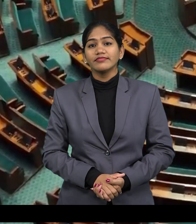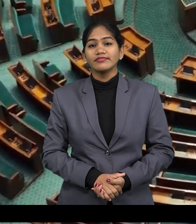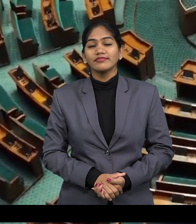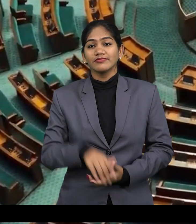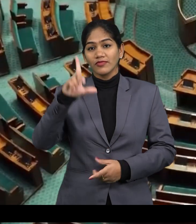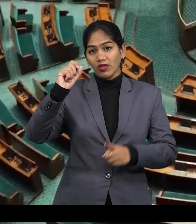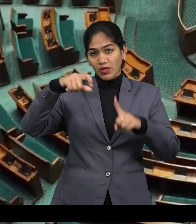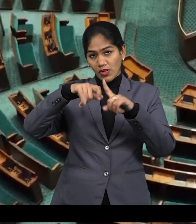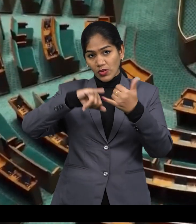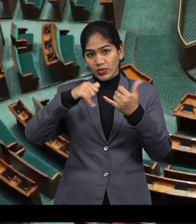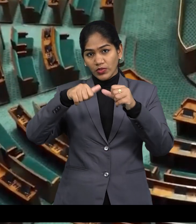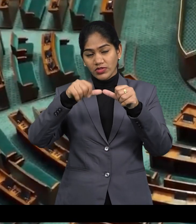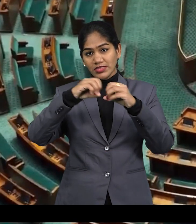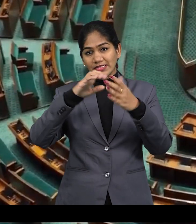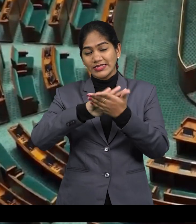లోక్సభ విధులు.